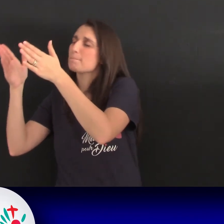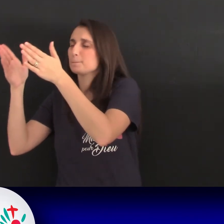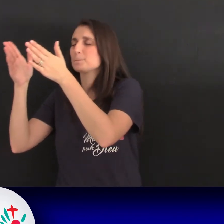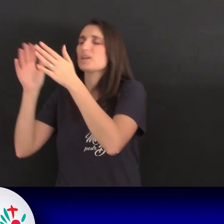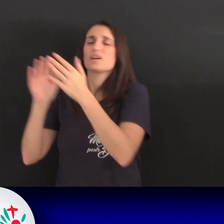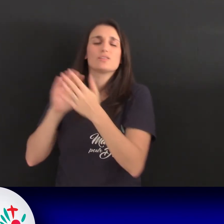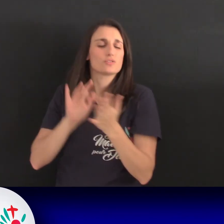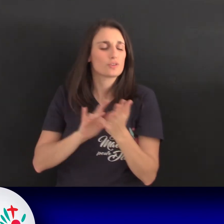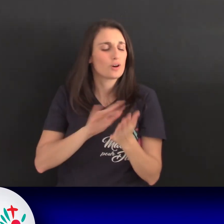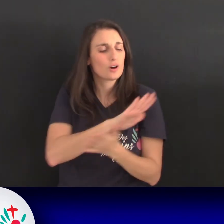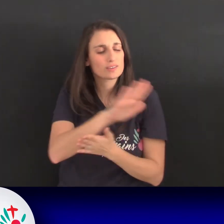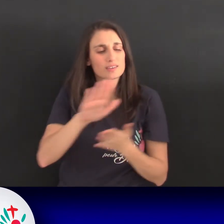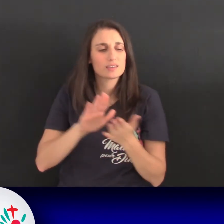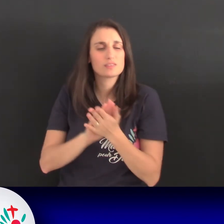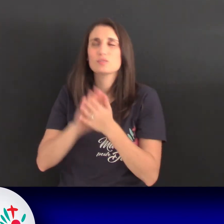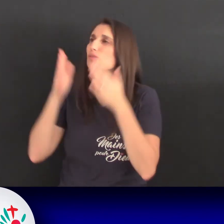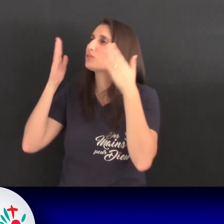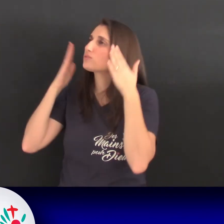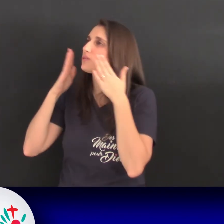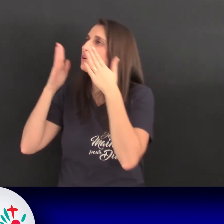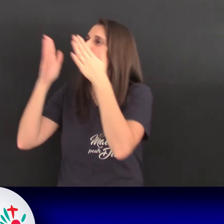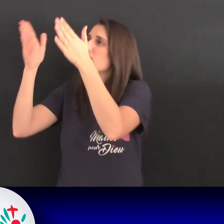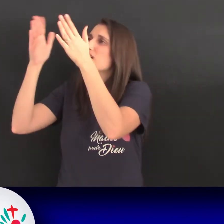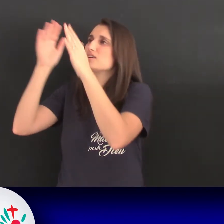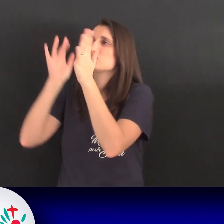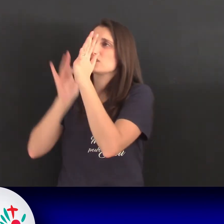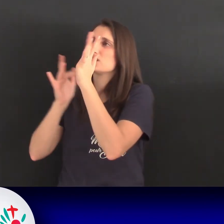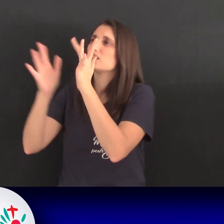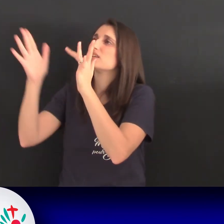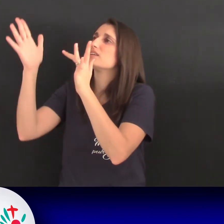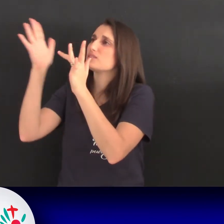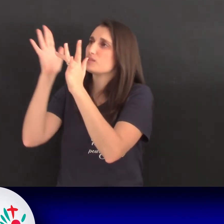alléluia. Centré sur toi,